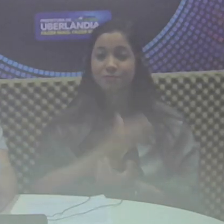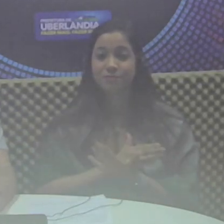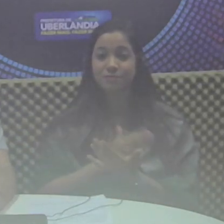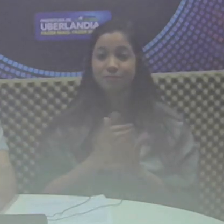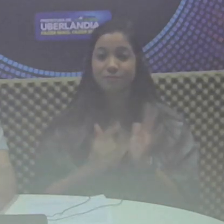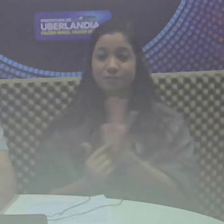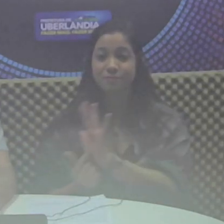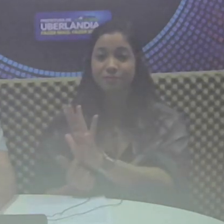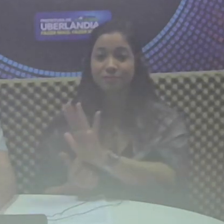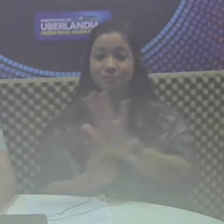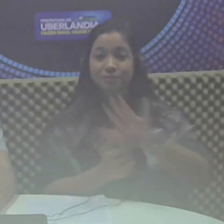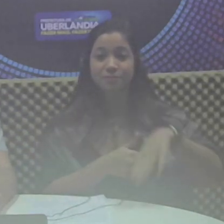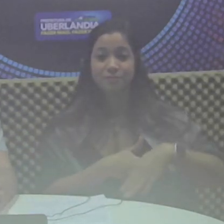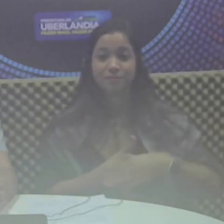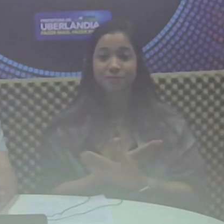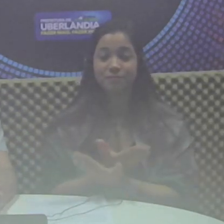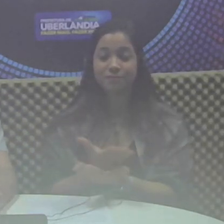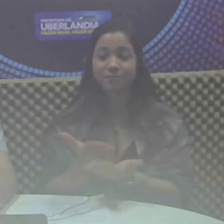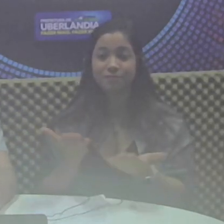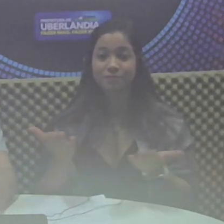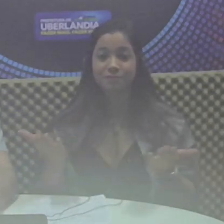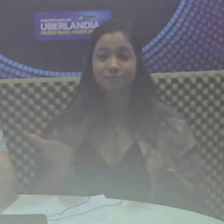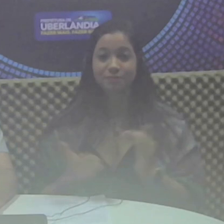Uberlândia no ar pra você.